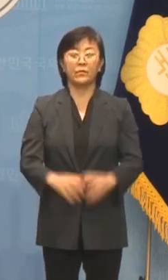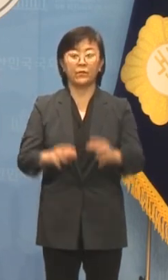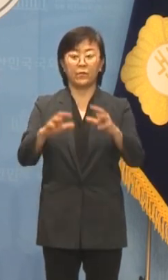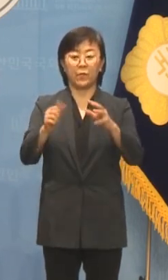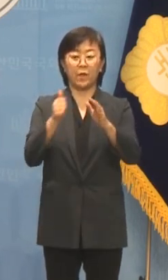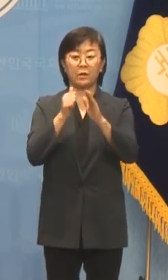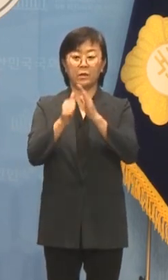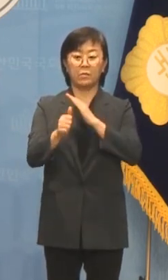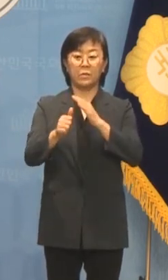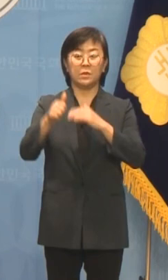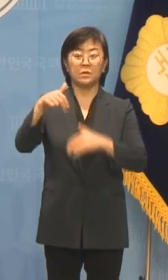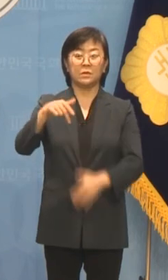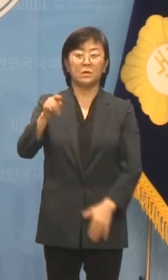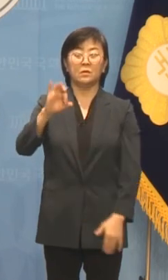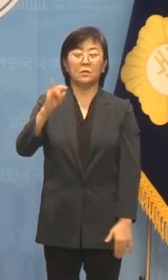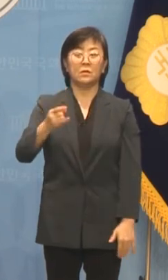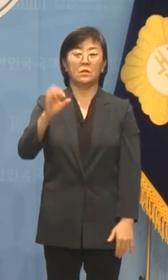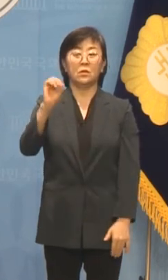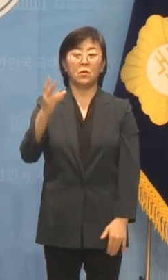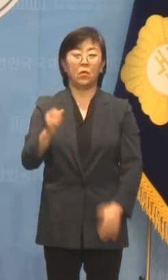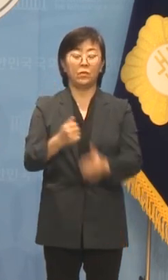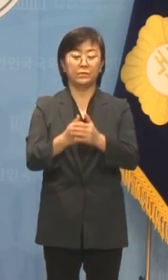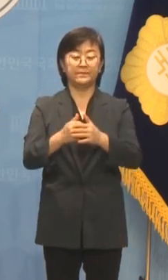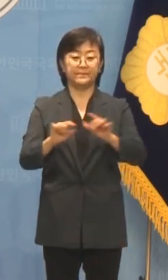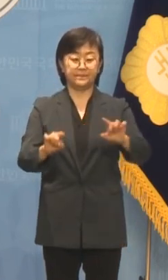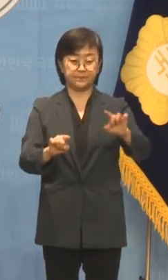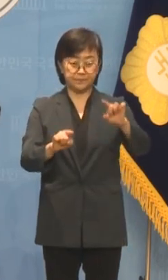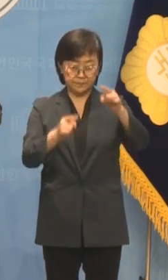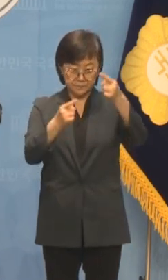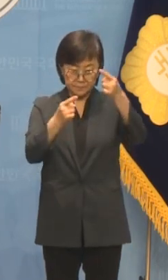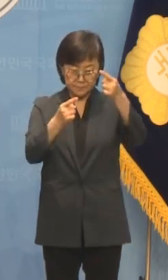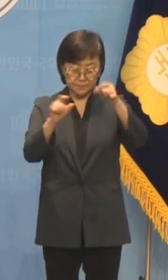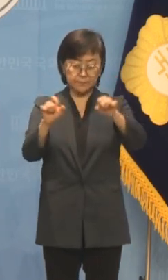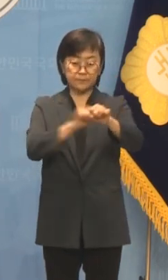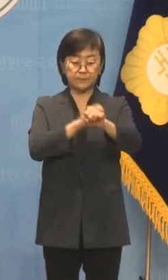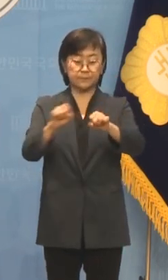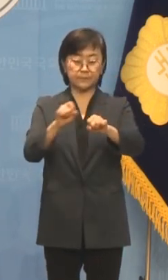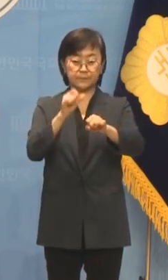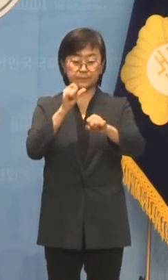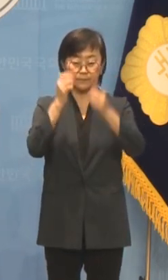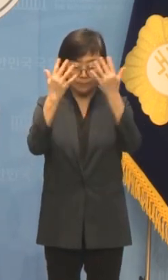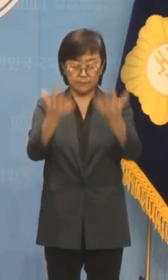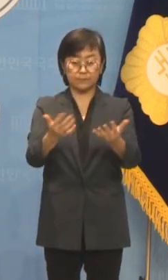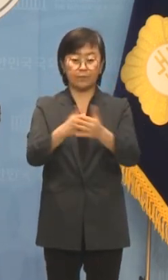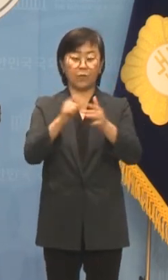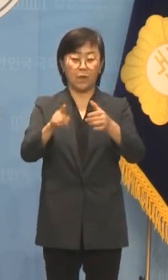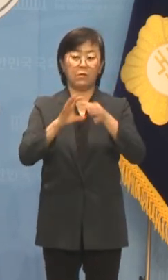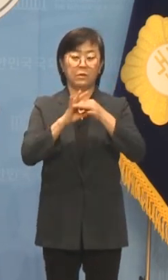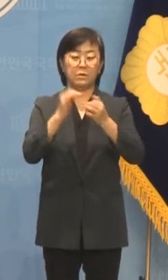국민의힘 원내대변인 정의용입니다. 설 명절 특사 관련해서 논평하겠습니다.